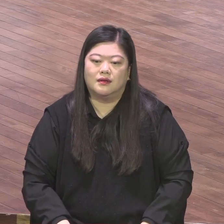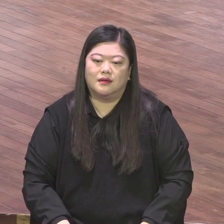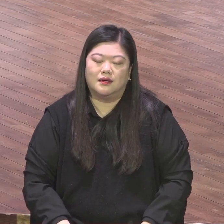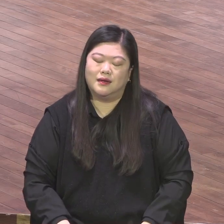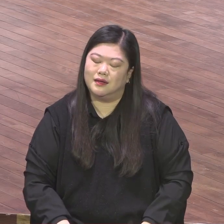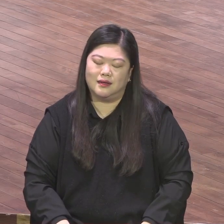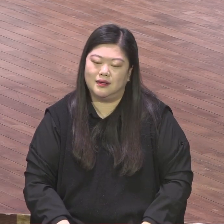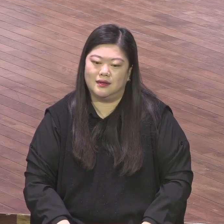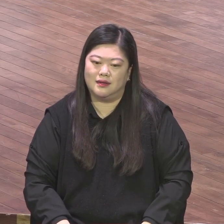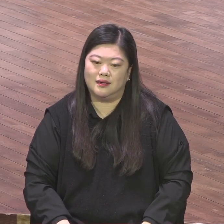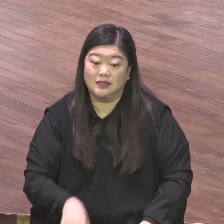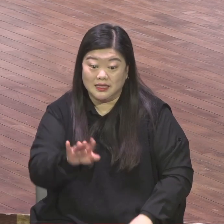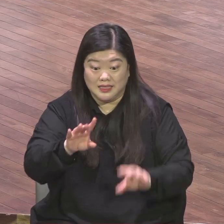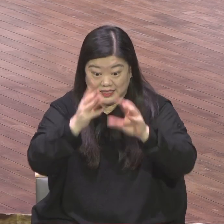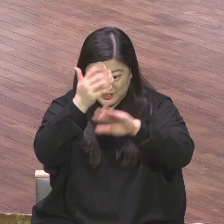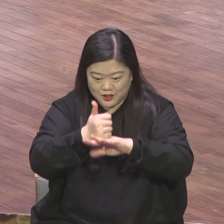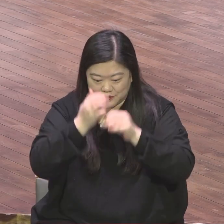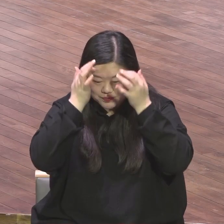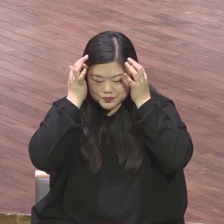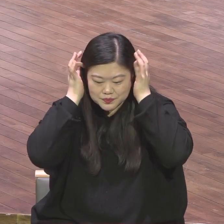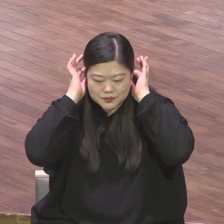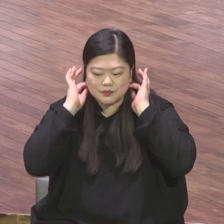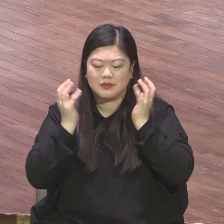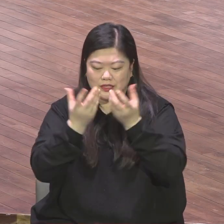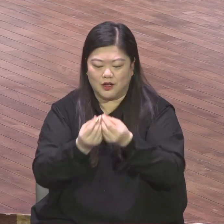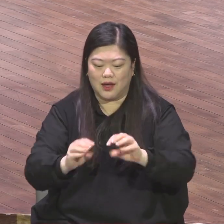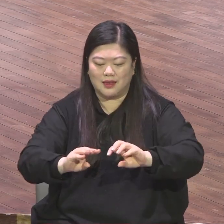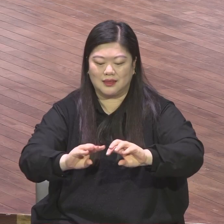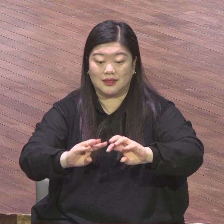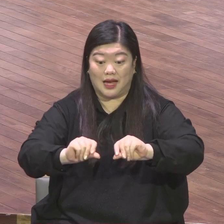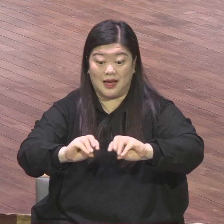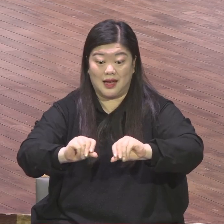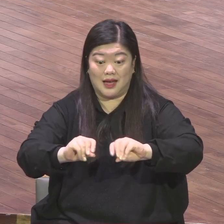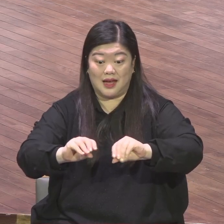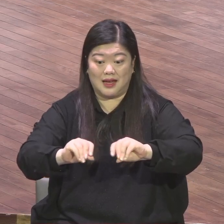빌려줬으니까 임대했던 것을 돌려받을 때 쓰는 단어예요.